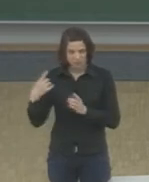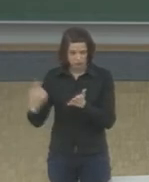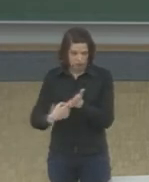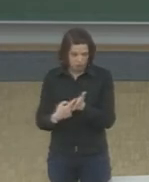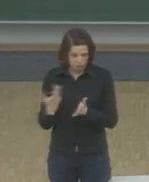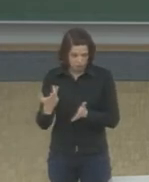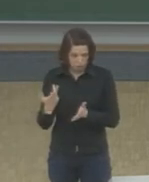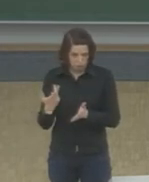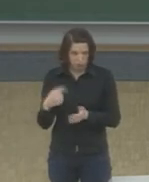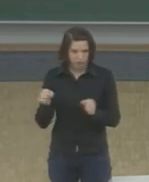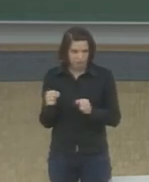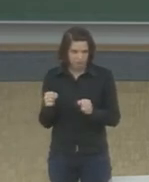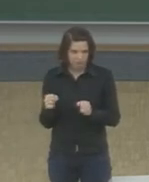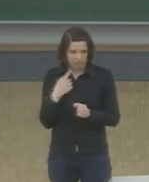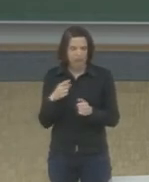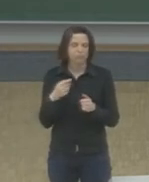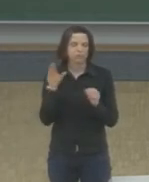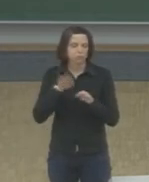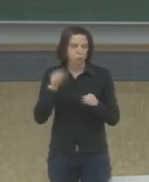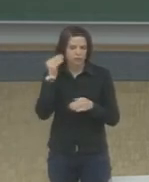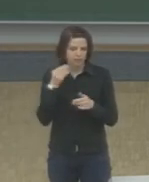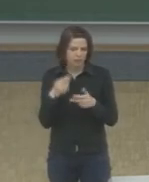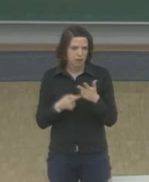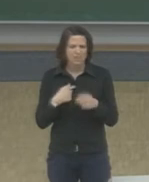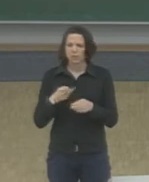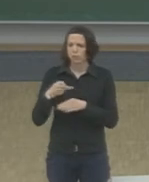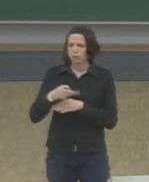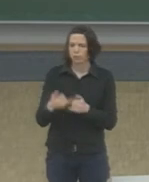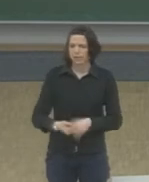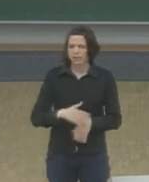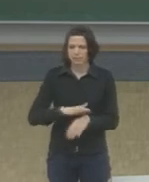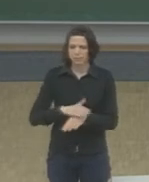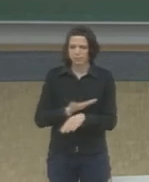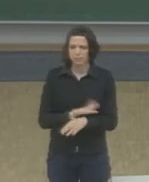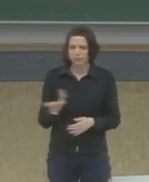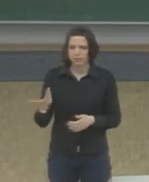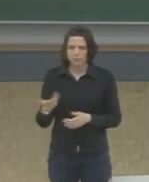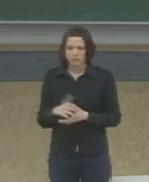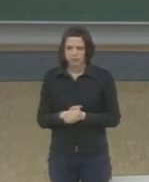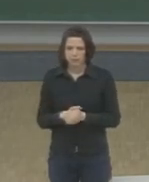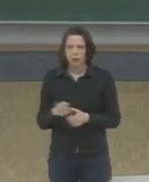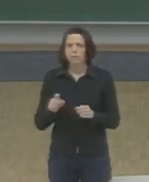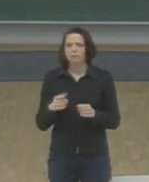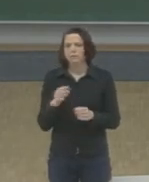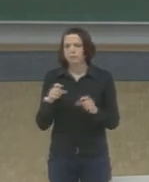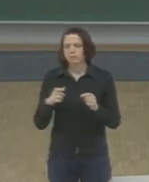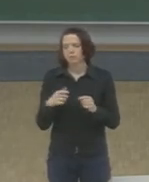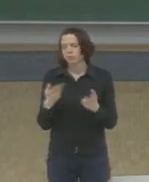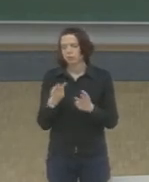herausfordernden Kern von Winters beiden anderen Grunderfahrungen ausmacht. Aus Zeitgründen überspringe ich das wieder mit einer Werbeeinblendung unten auf der Folie.